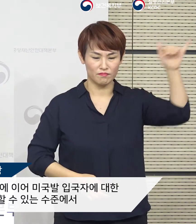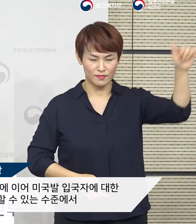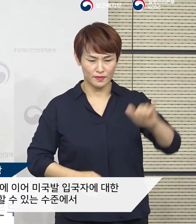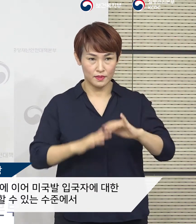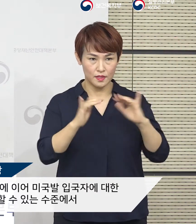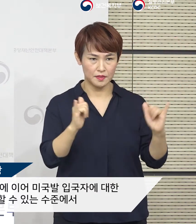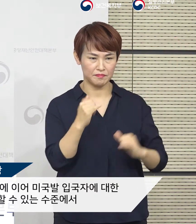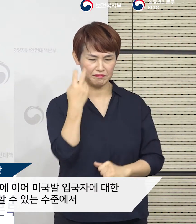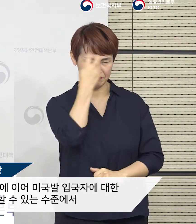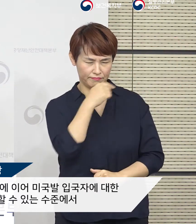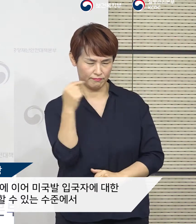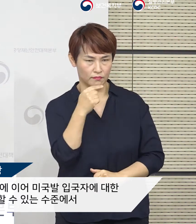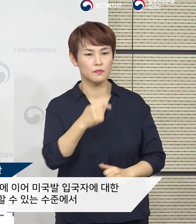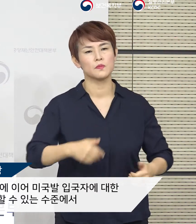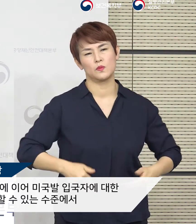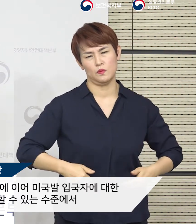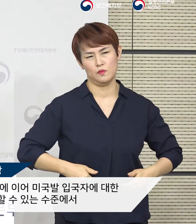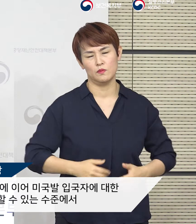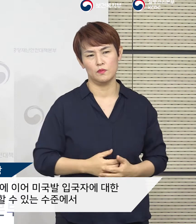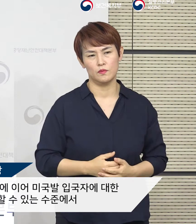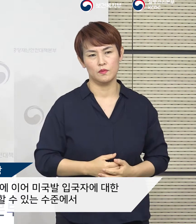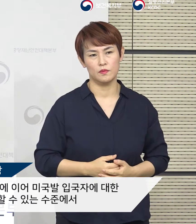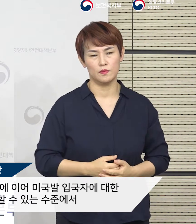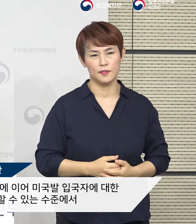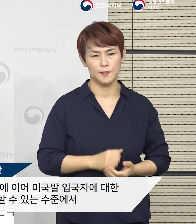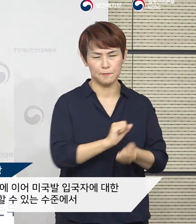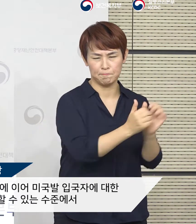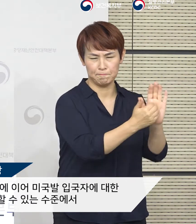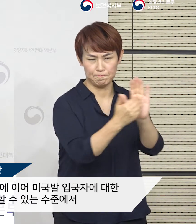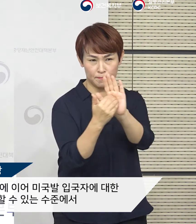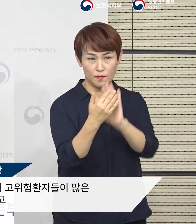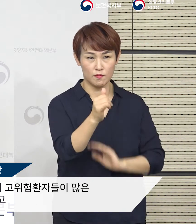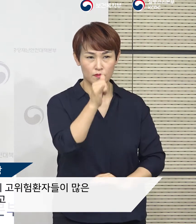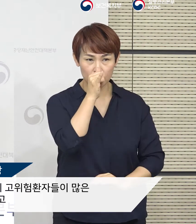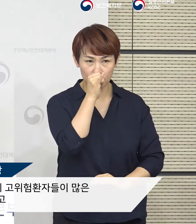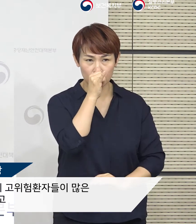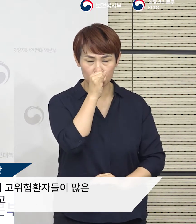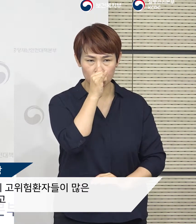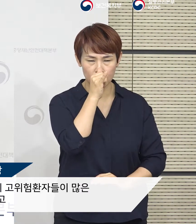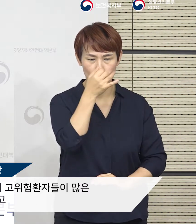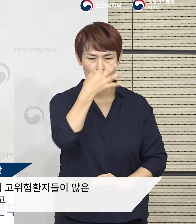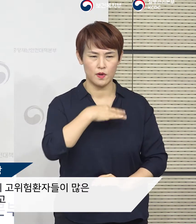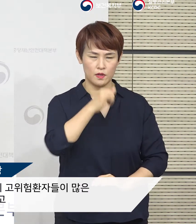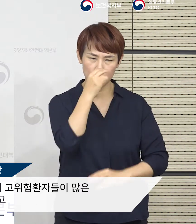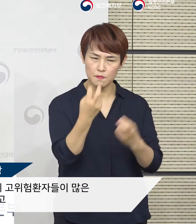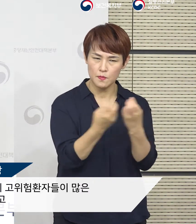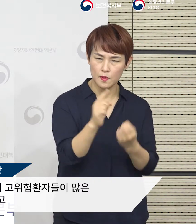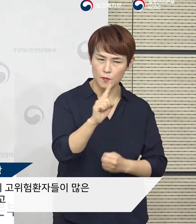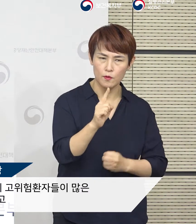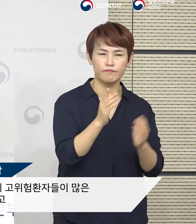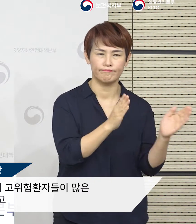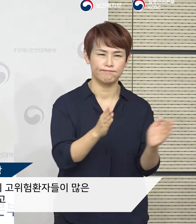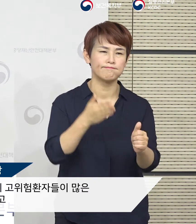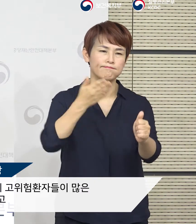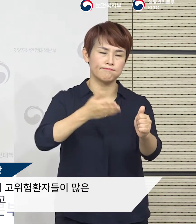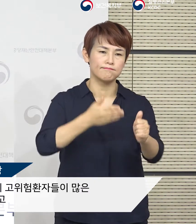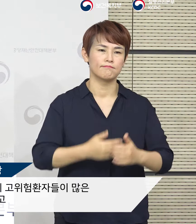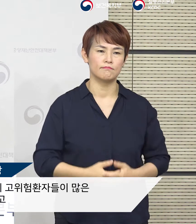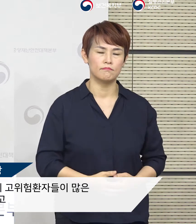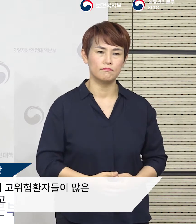강화 조치도 시급하다며 우리 방역 체계가 감당할 수 있는 수준에서 효과적인 방안을 마련할 것을